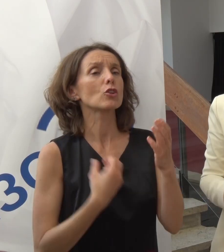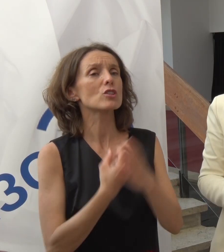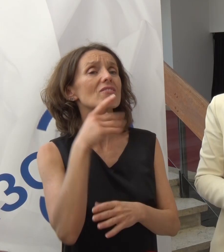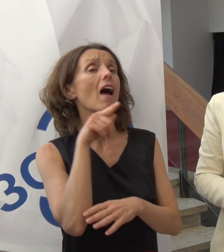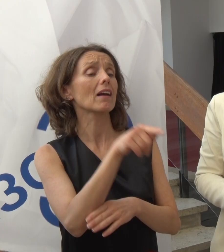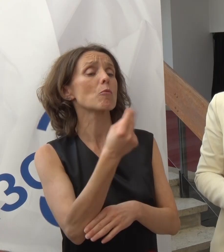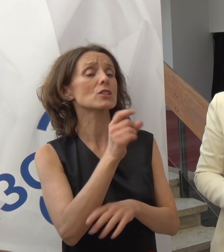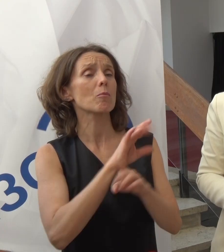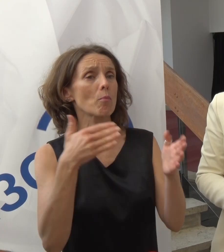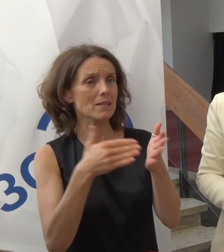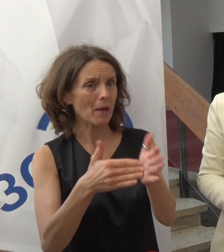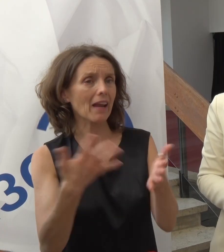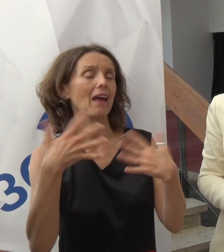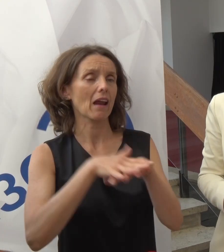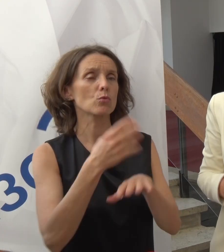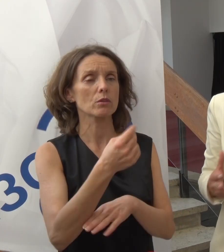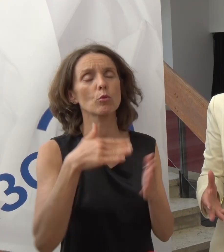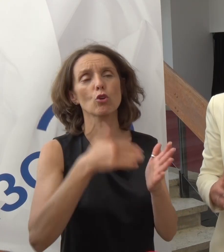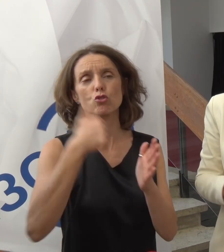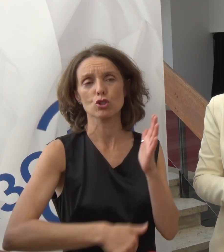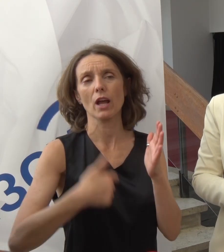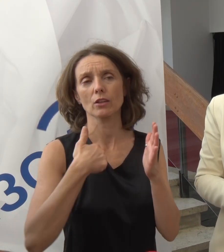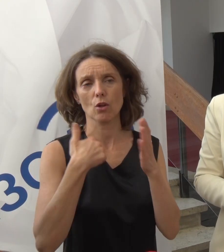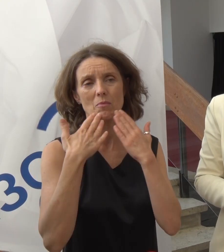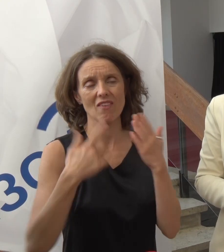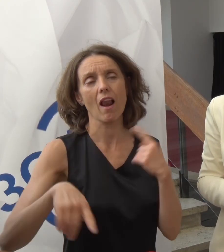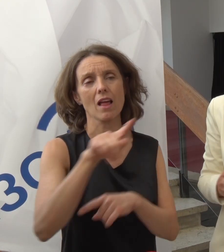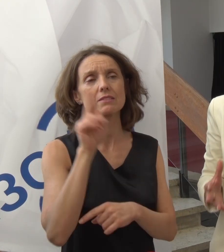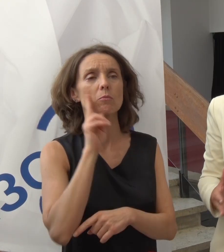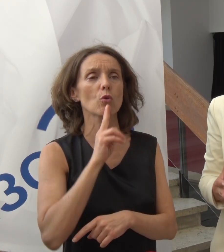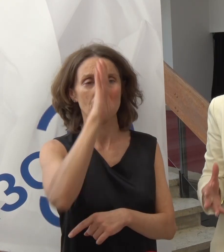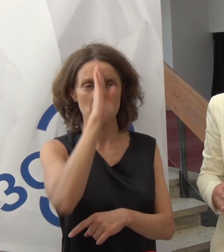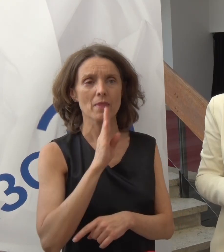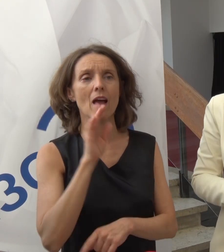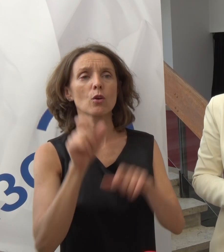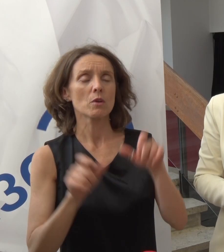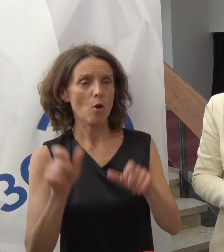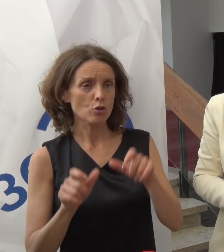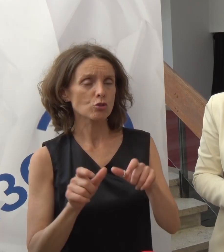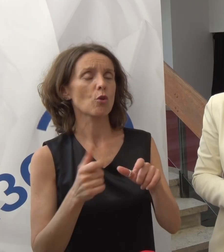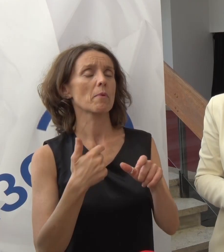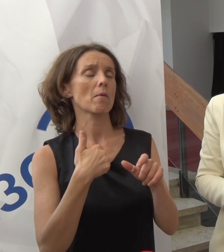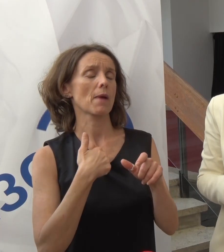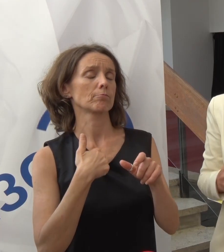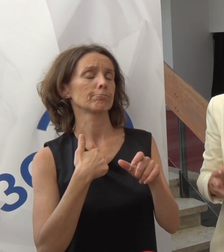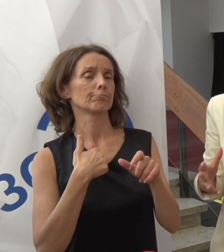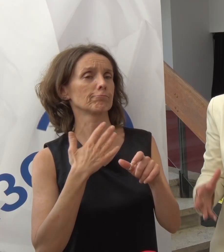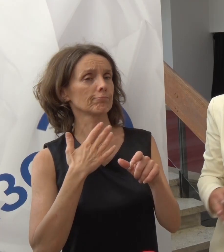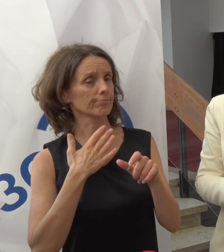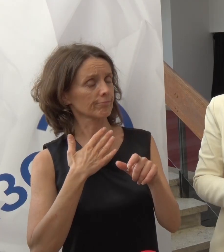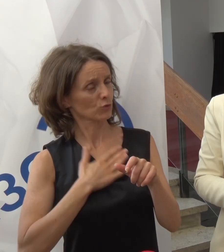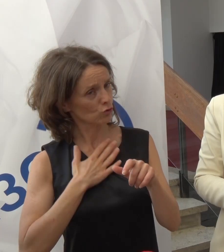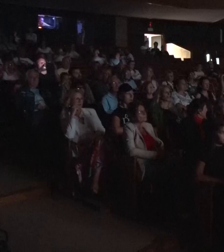inkluzivnu Srbiju, i zahvaljujem se još jednom svim gluvim i nagluvim osobama i želim vam